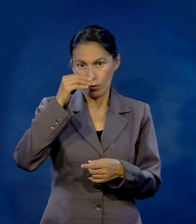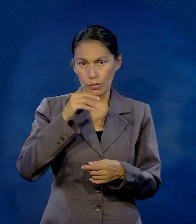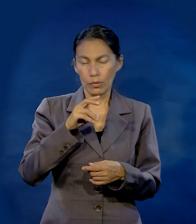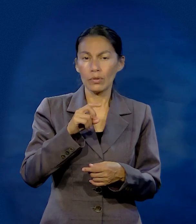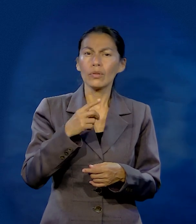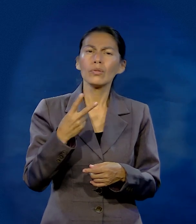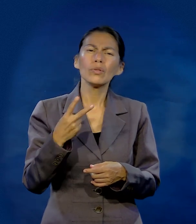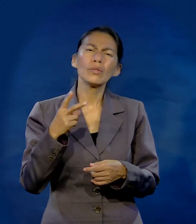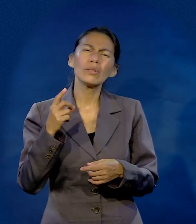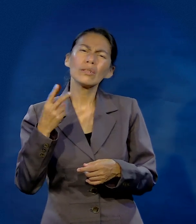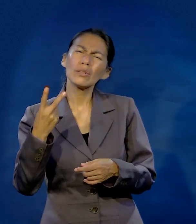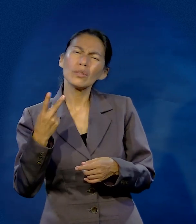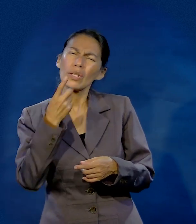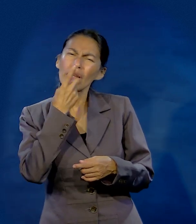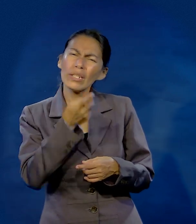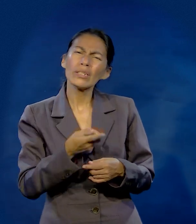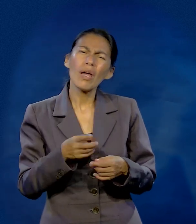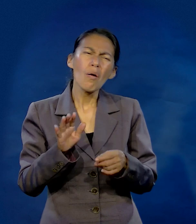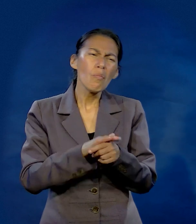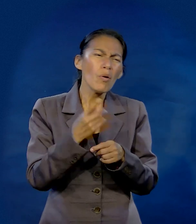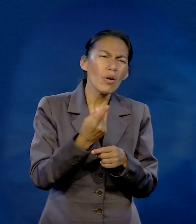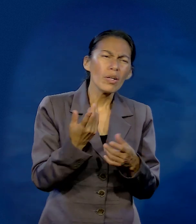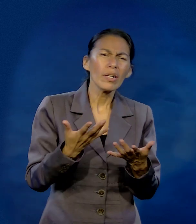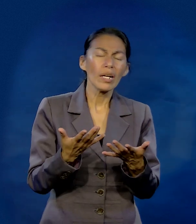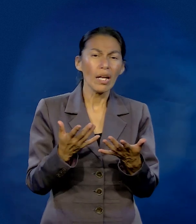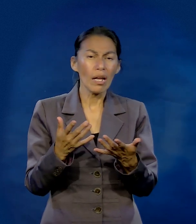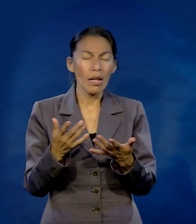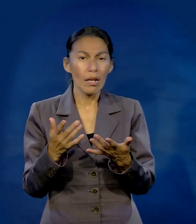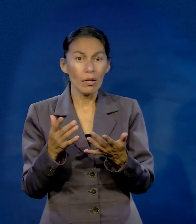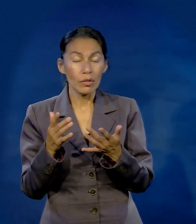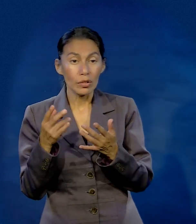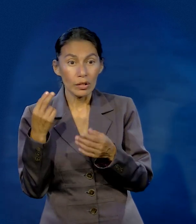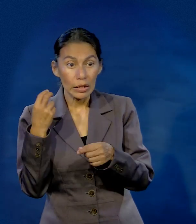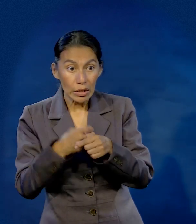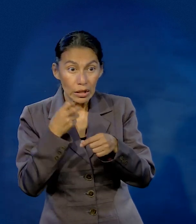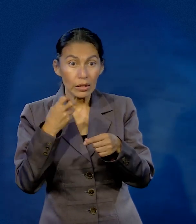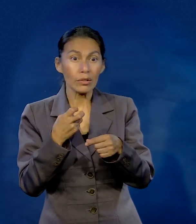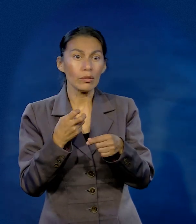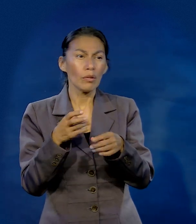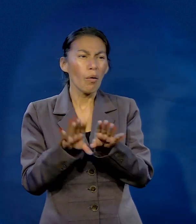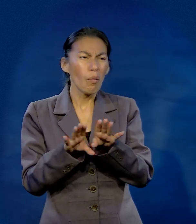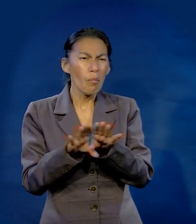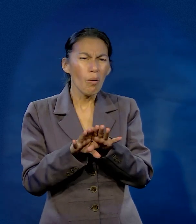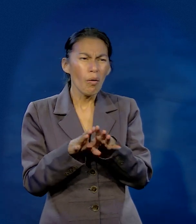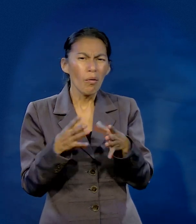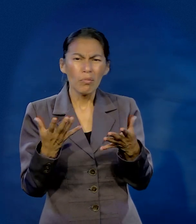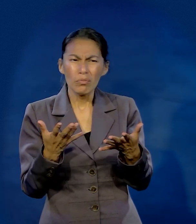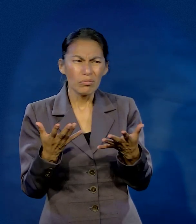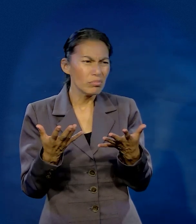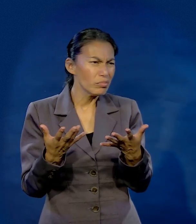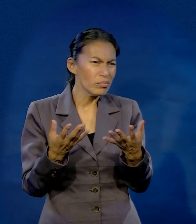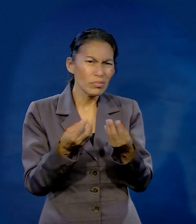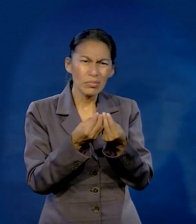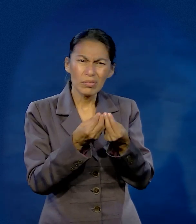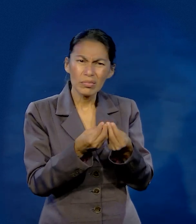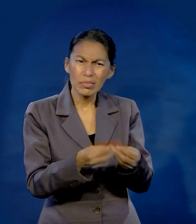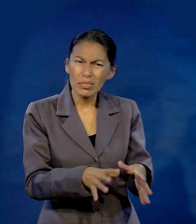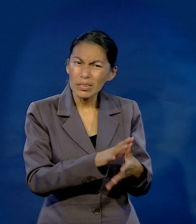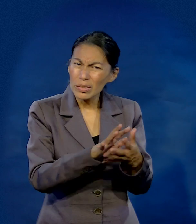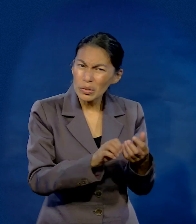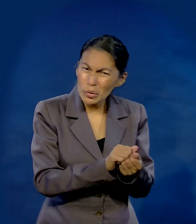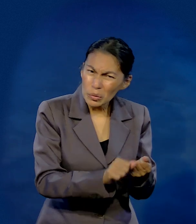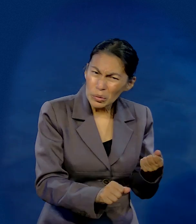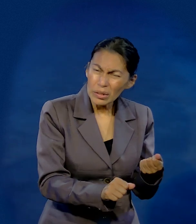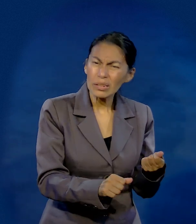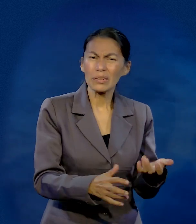No sabes lo importante necio necio Por qué más Jesús